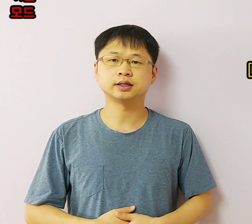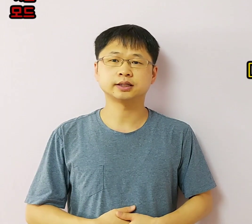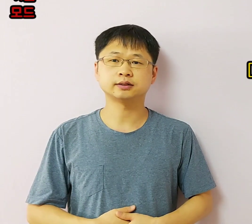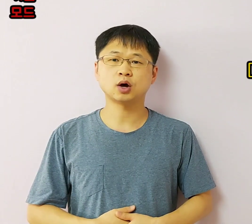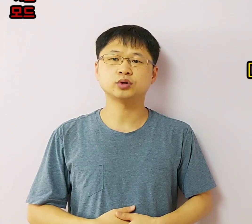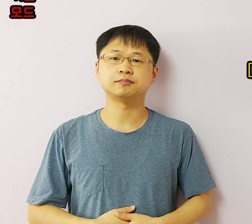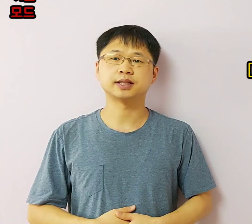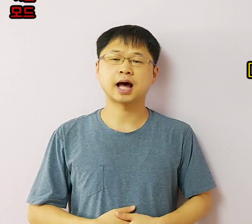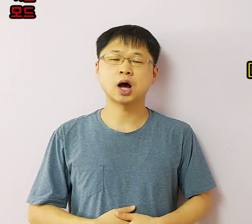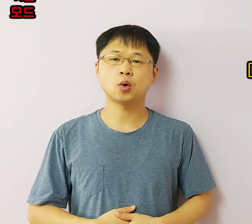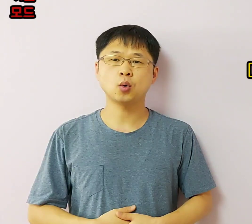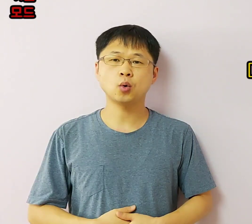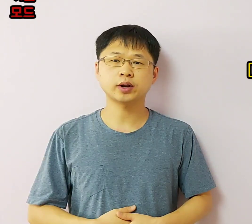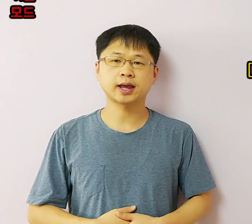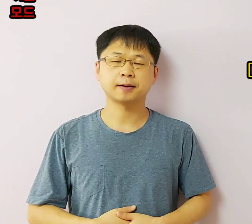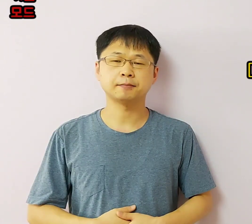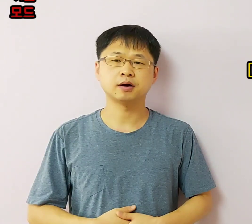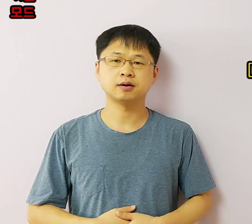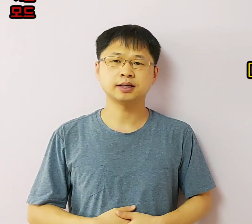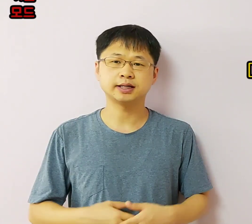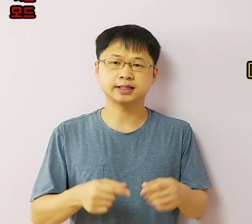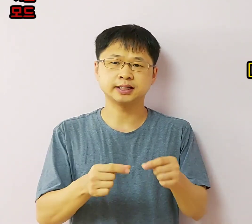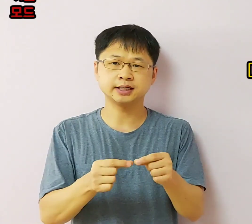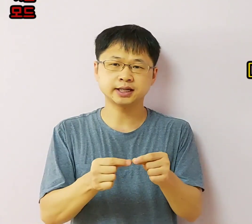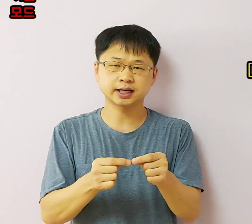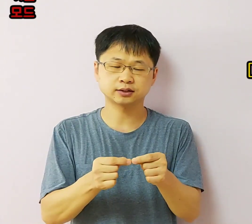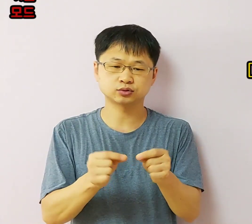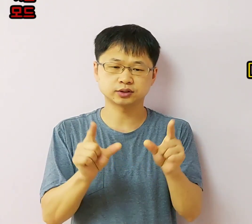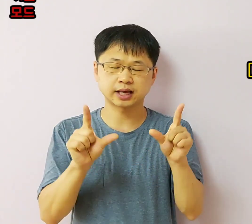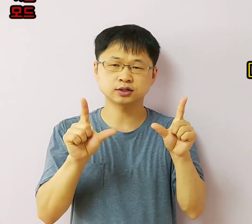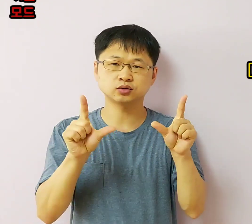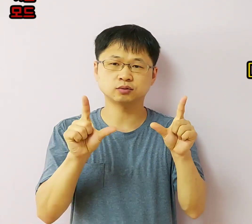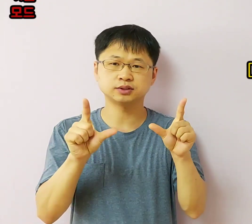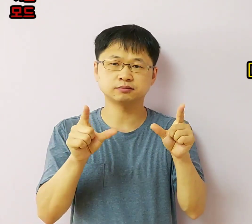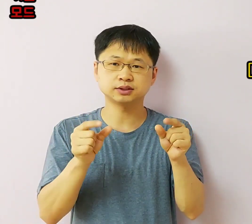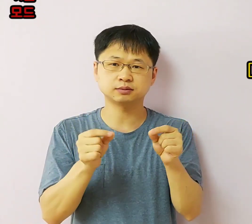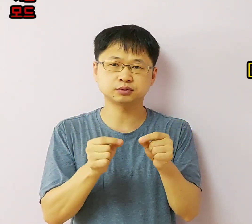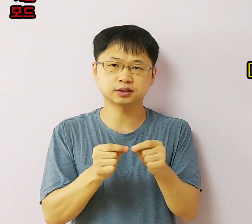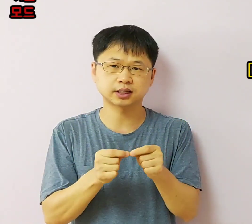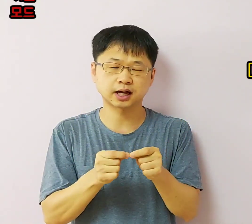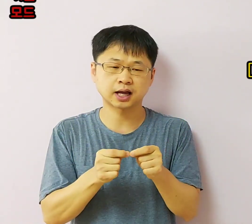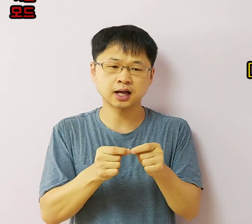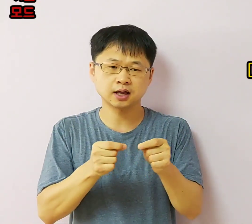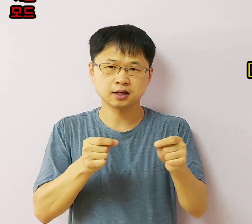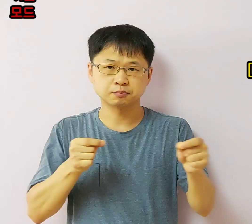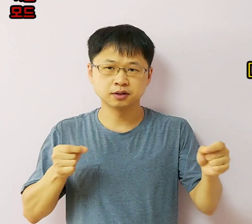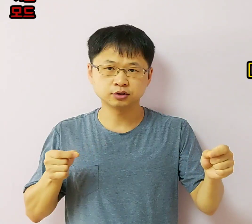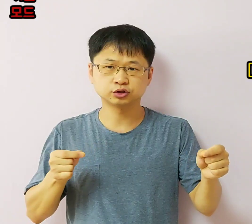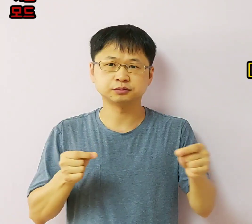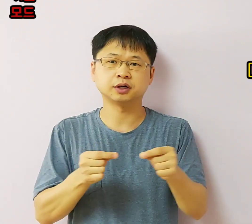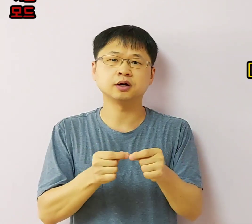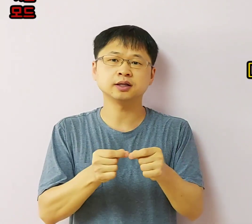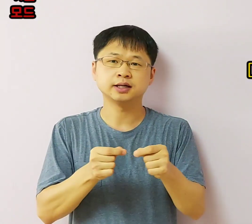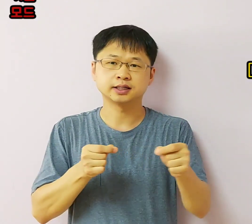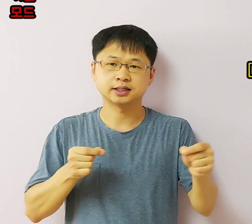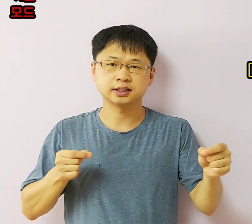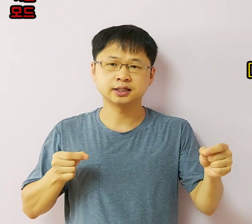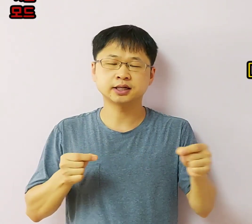오래전에 떠나온입니다. 오래, 멀리, 길게 라는 수어는 양손 엄지검지를 붙였다가 벌려주시면